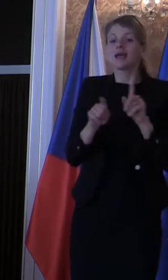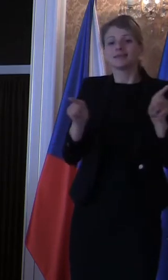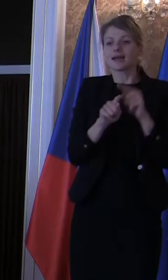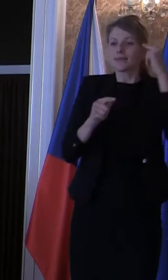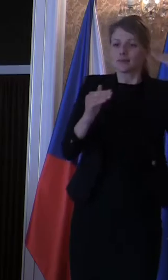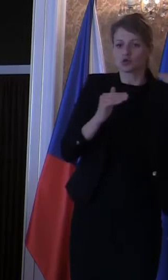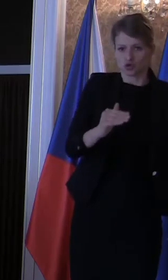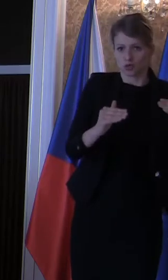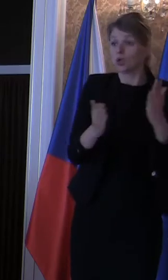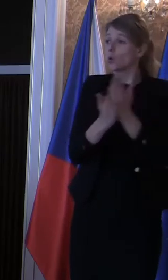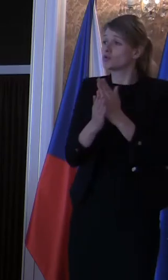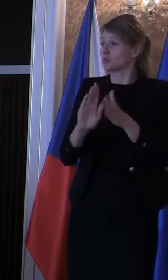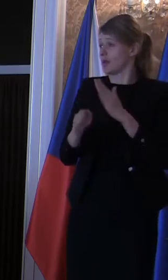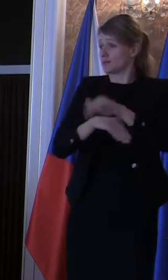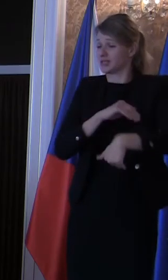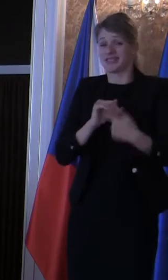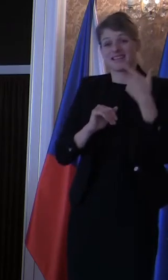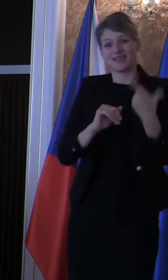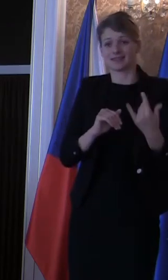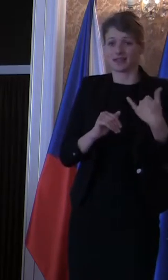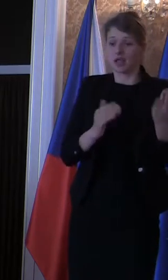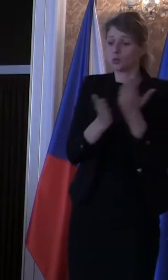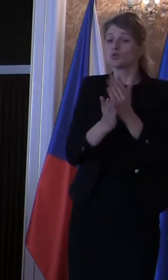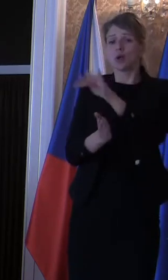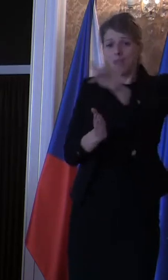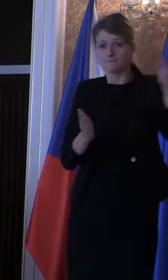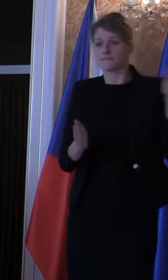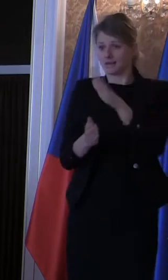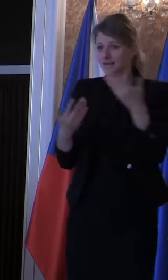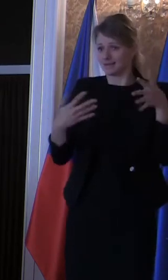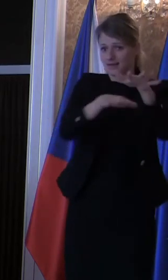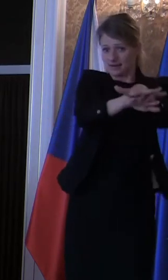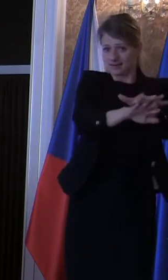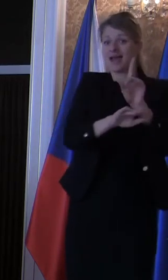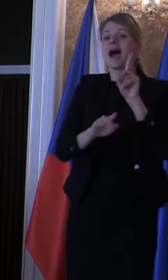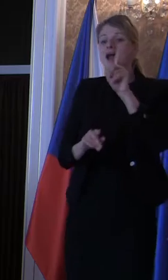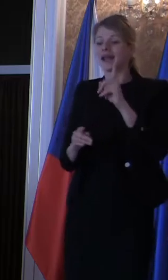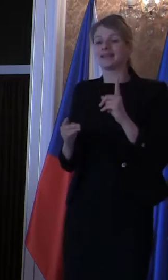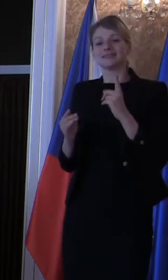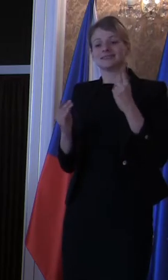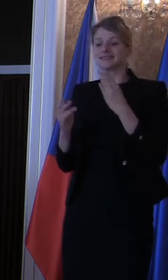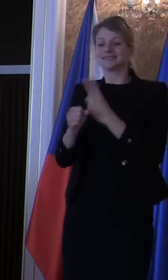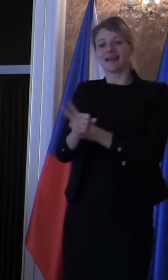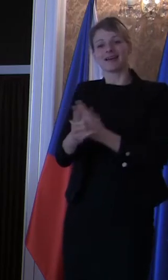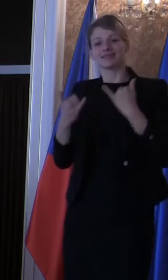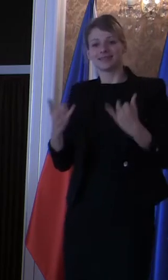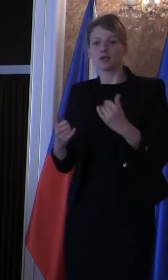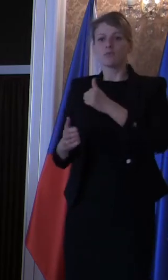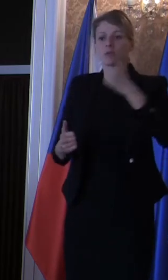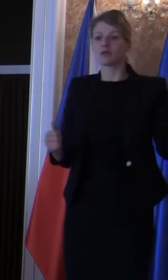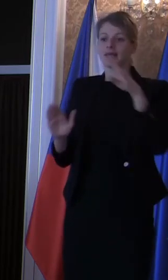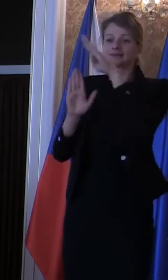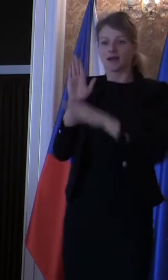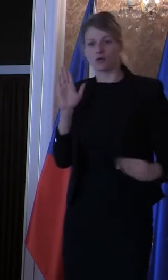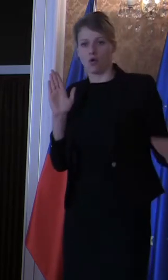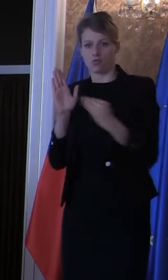letech uznal, že tam jsou, přiznal dluh státu, jak jste o tom mluvil, a říká, pojďme něco těm školám a těm dětem dát a